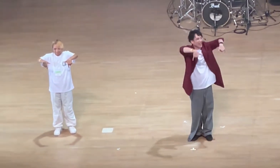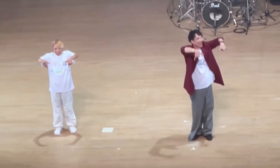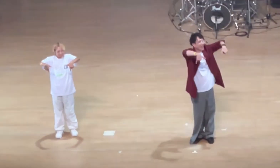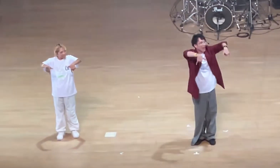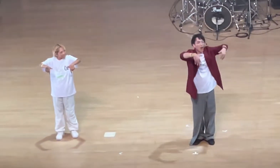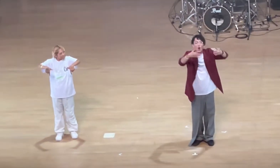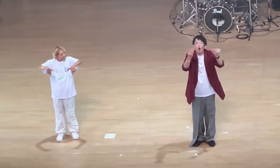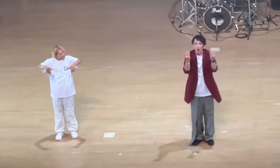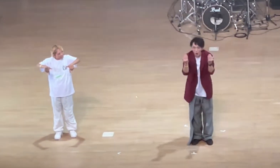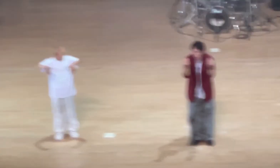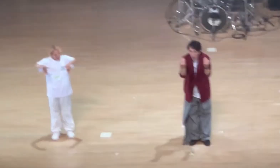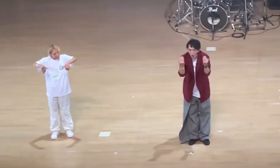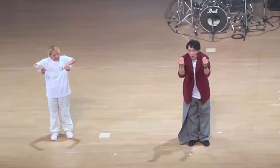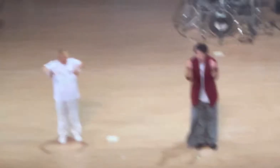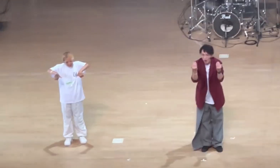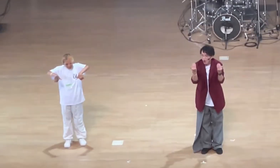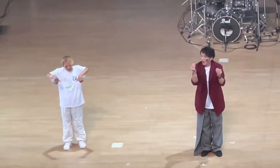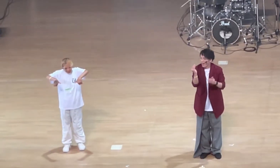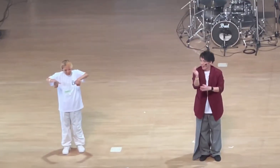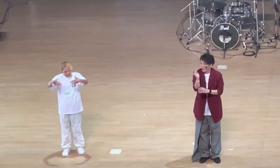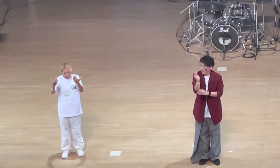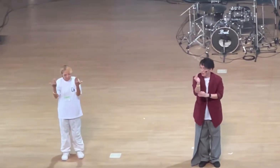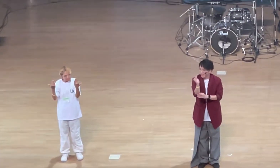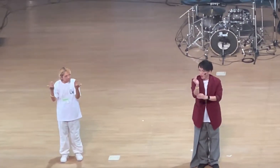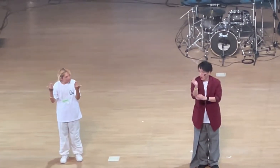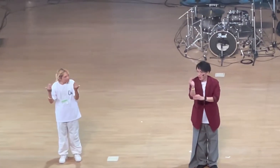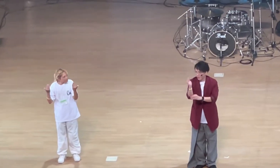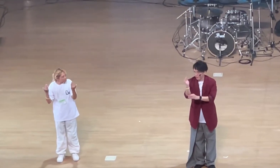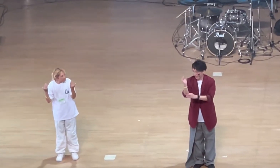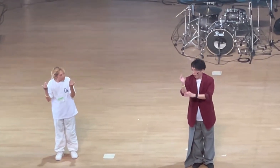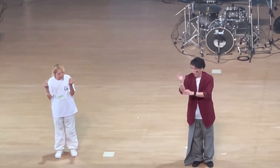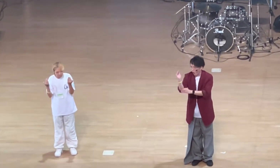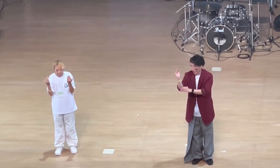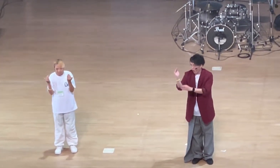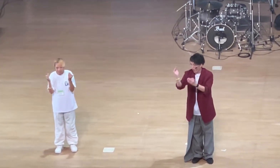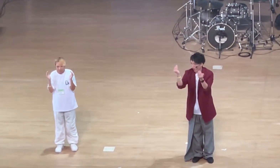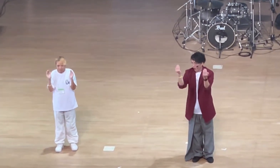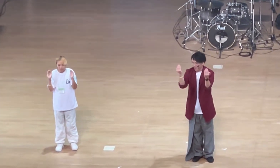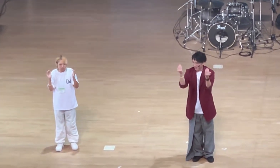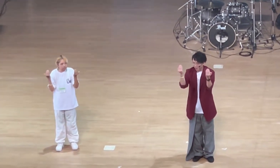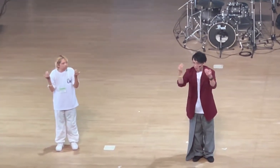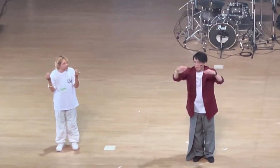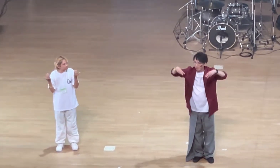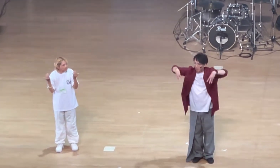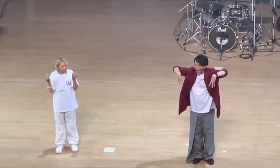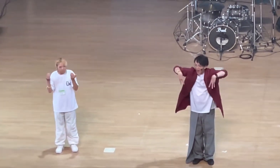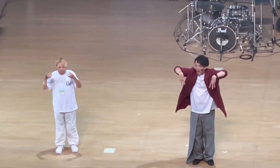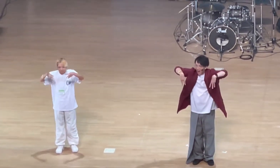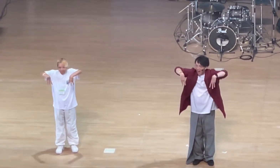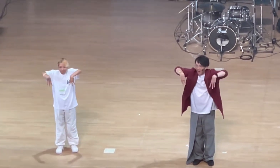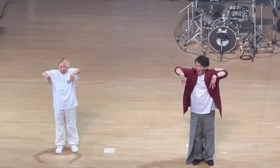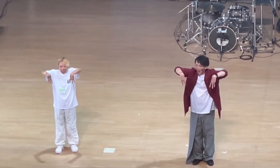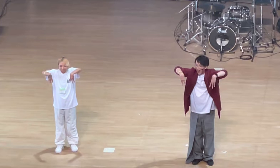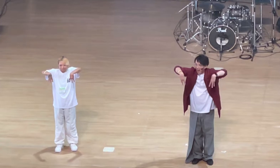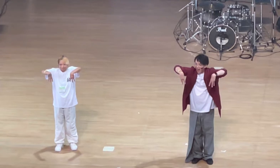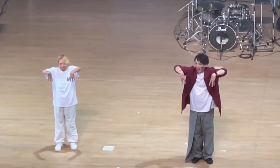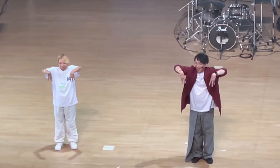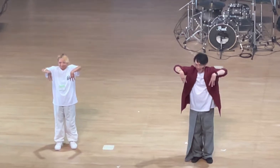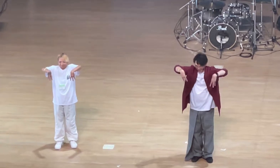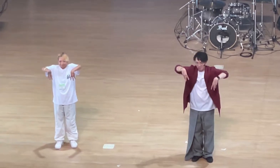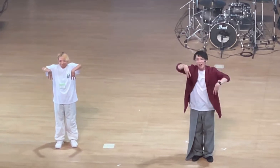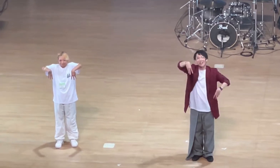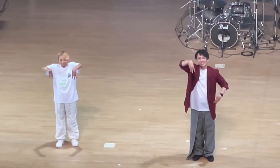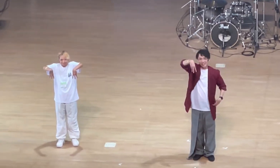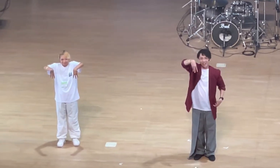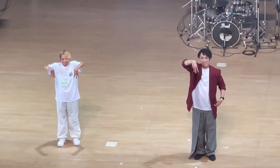なとして、へ、ほ、ほは、船のほだと思って、ほ、ま、